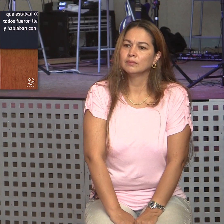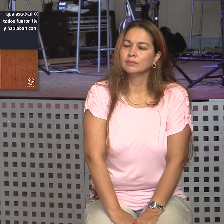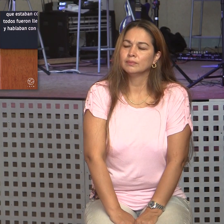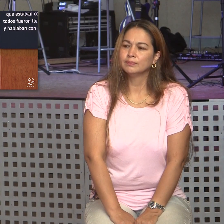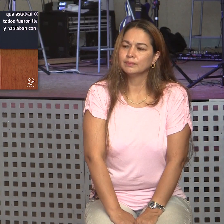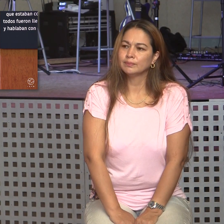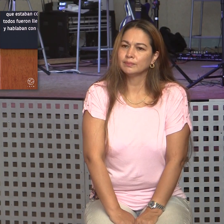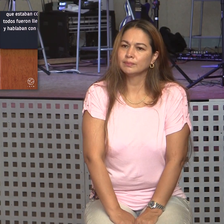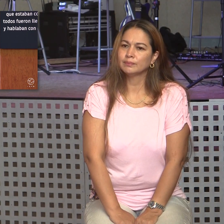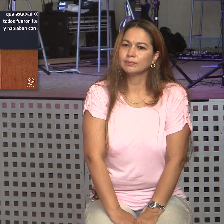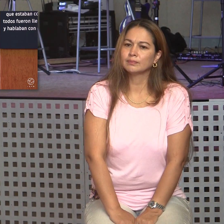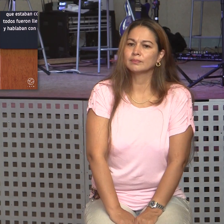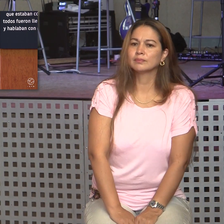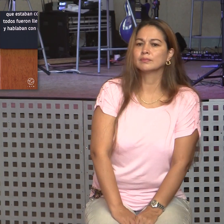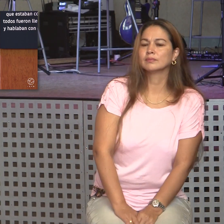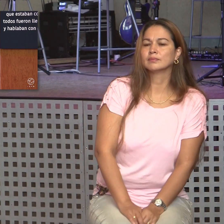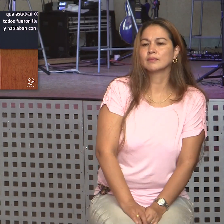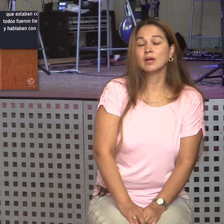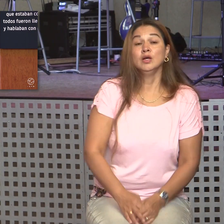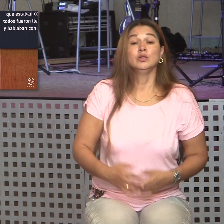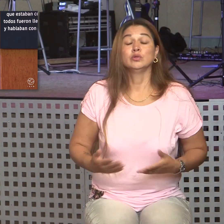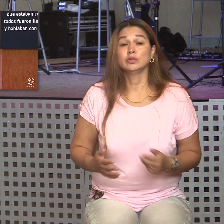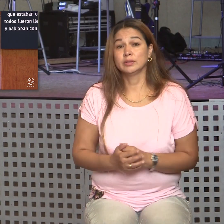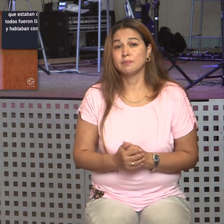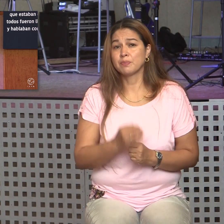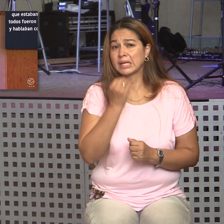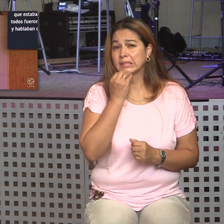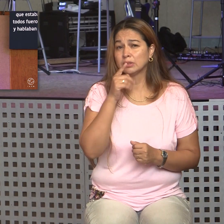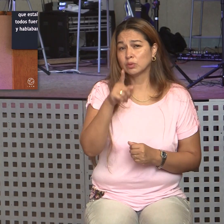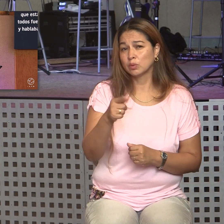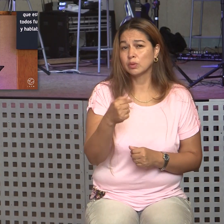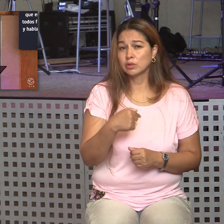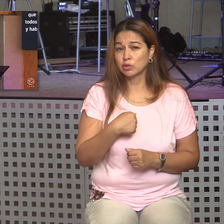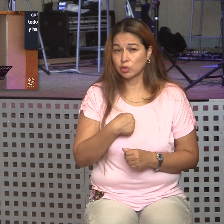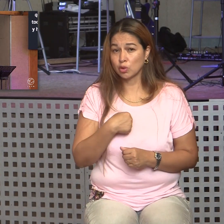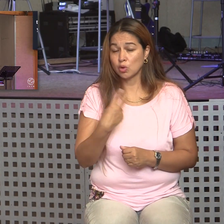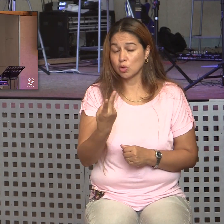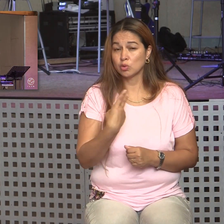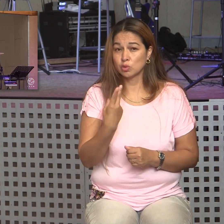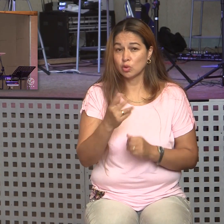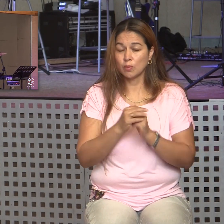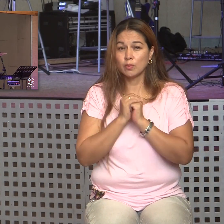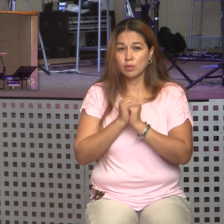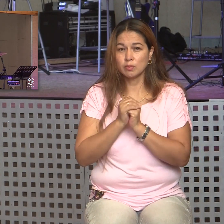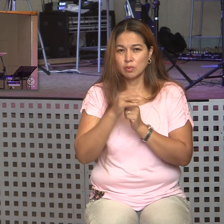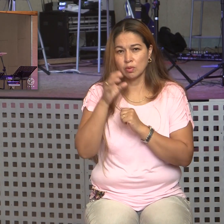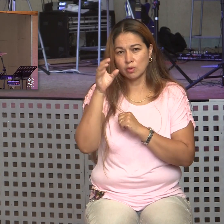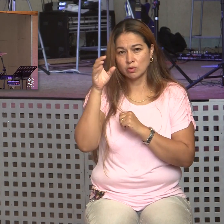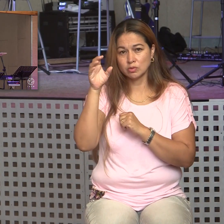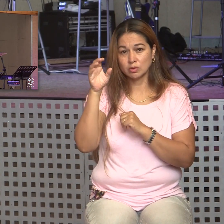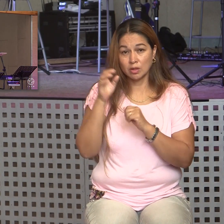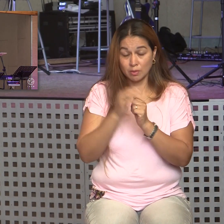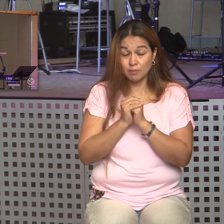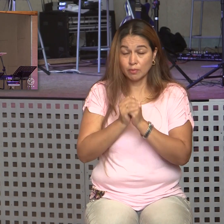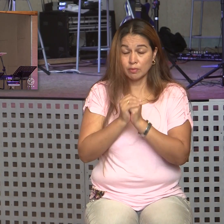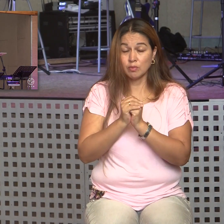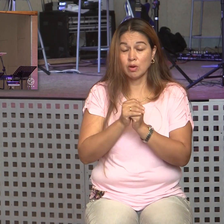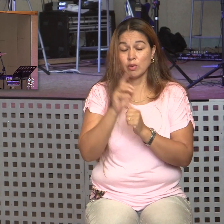consecuencia bíblica es, si tú y yo nos ponemos a orar, lo que va a suceder es que vamos a ser llenos del Espíritu